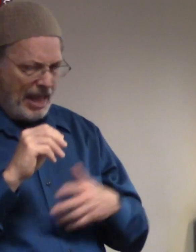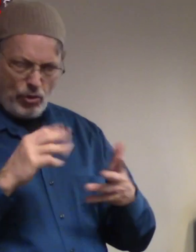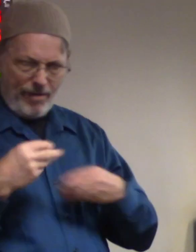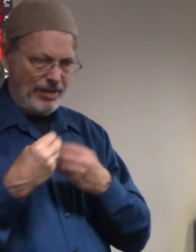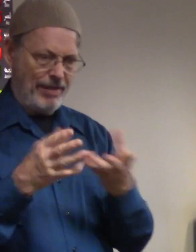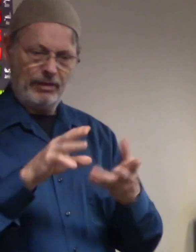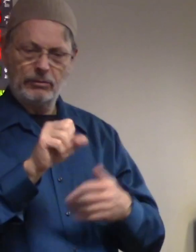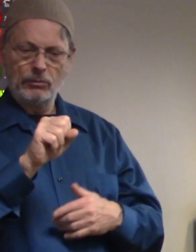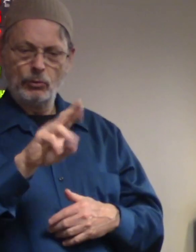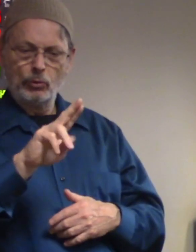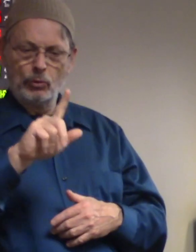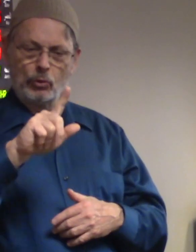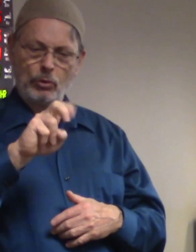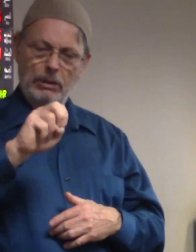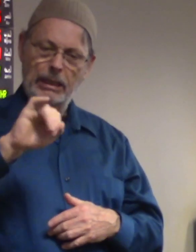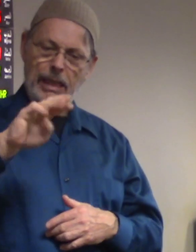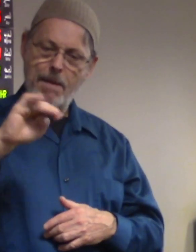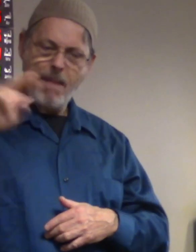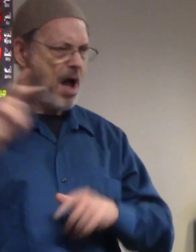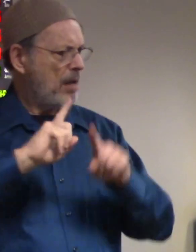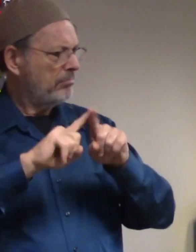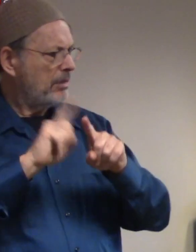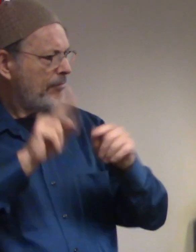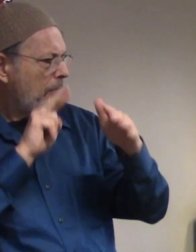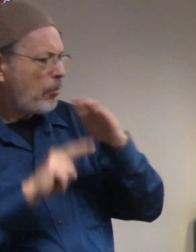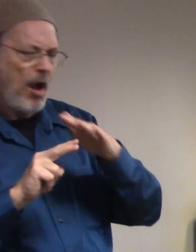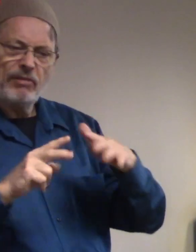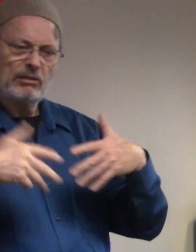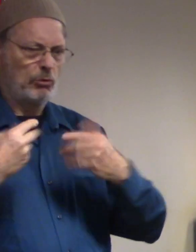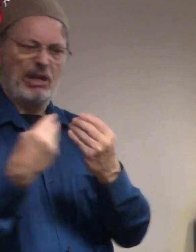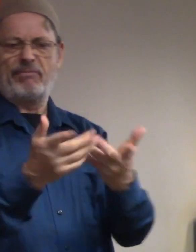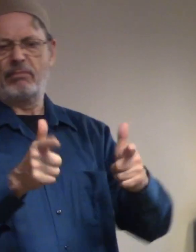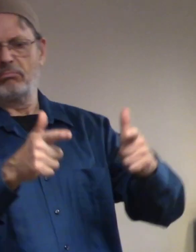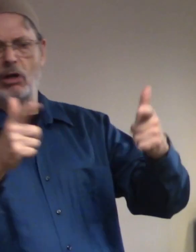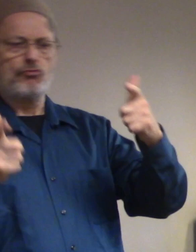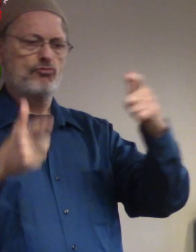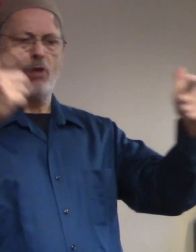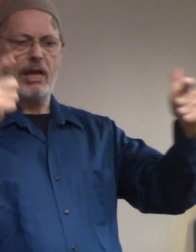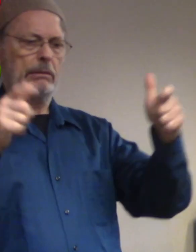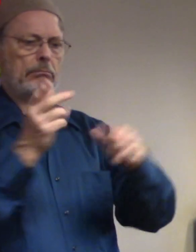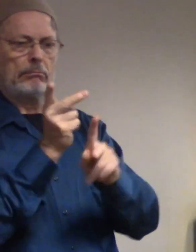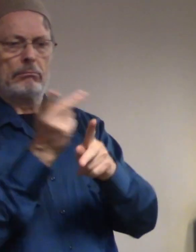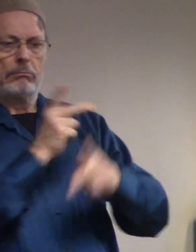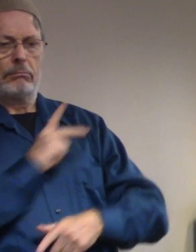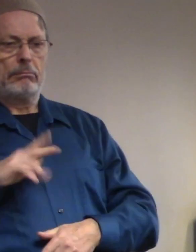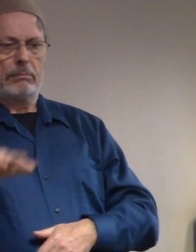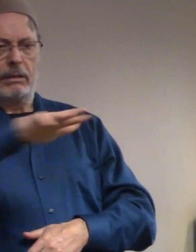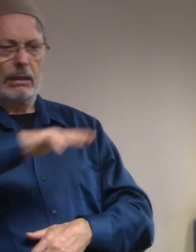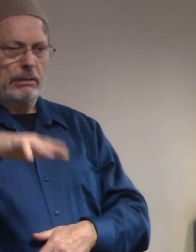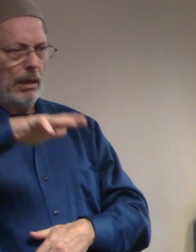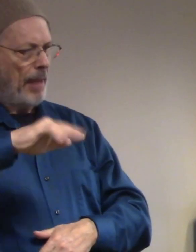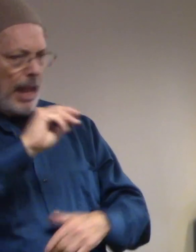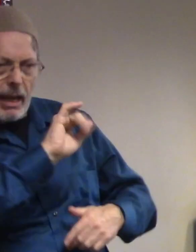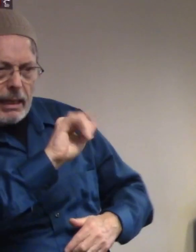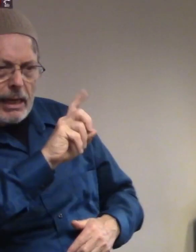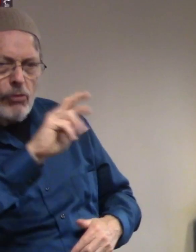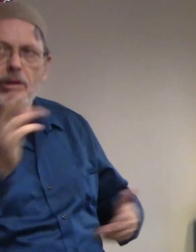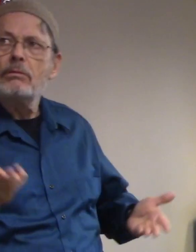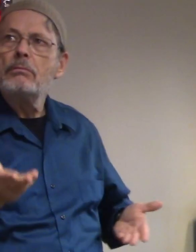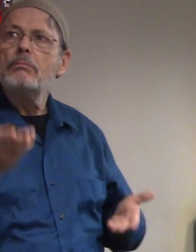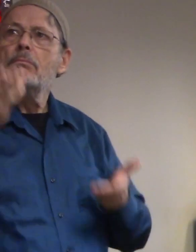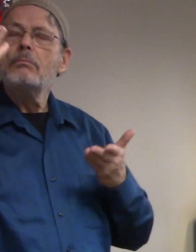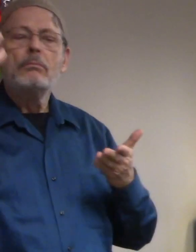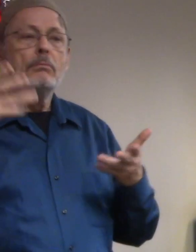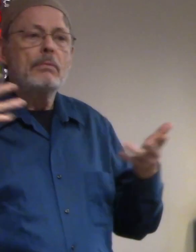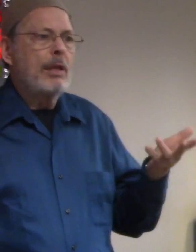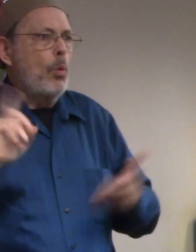dominion and a great kingdom, and you've raised Idris into the high heavens with you, فَأَيْنَ هَوْلَا فَأَيْنَ أَنَّ